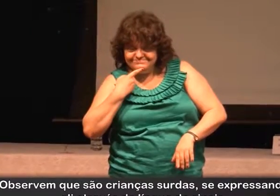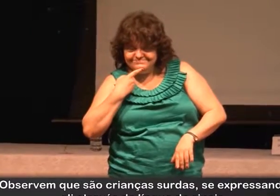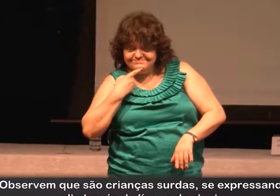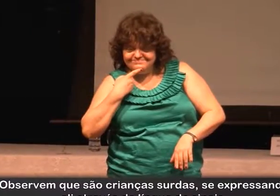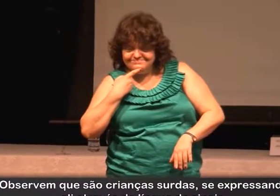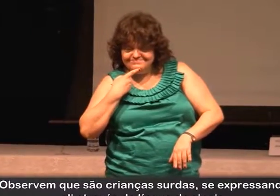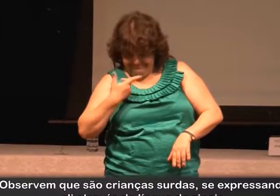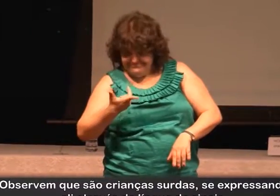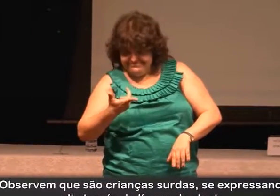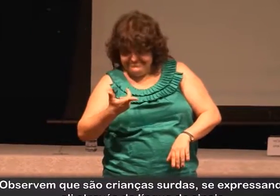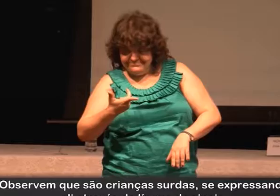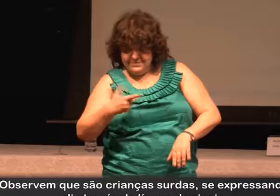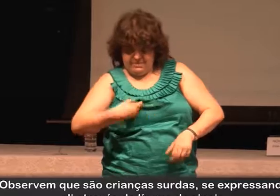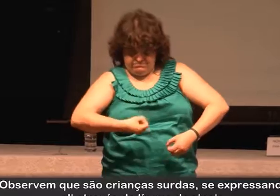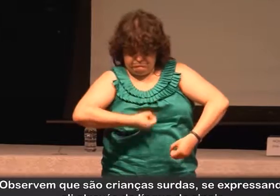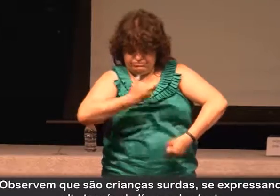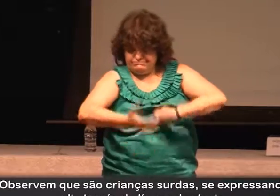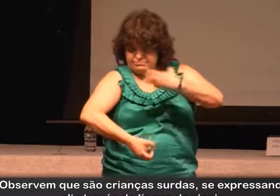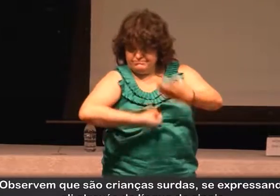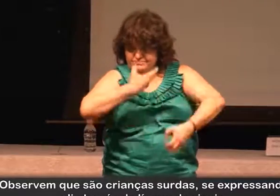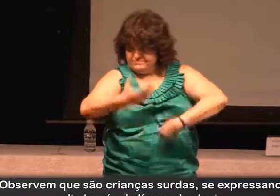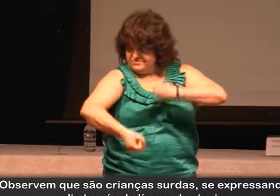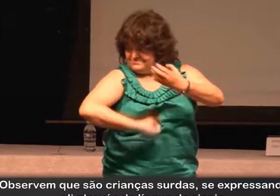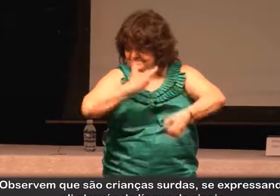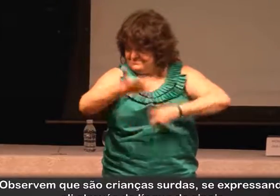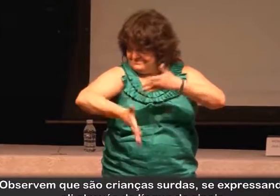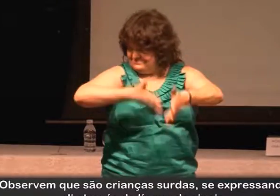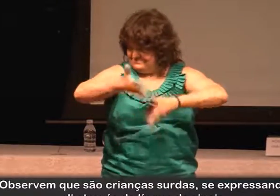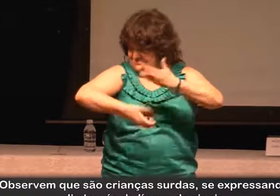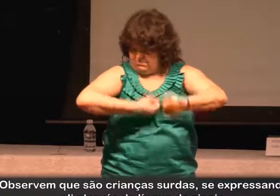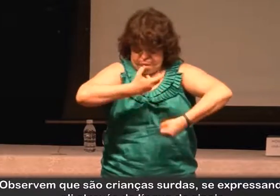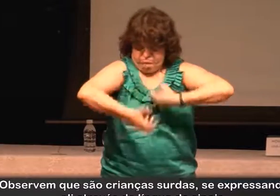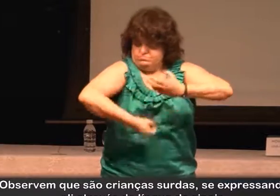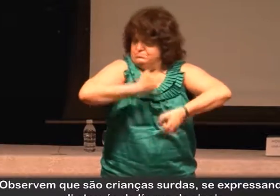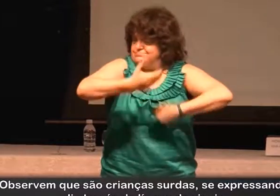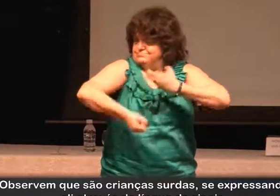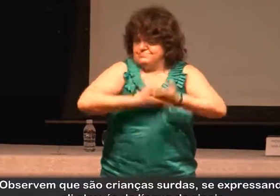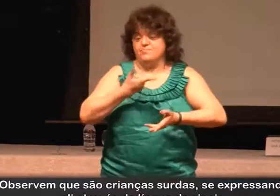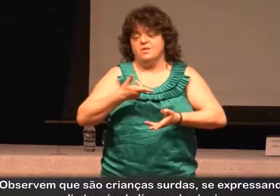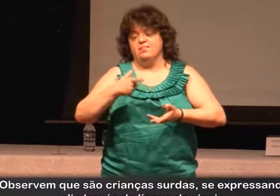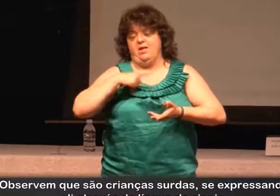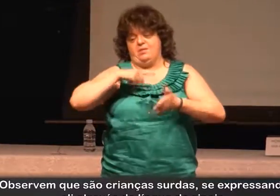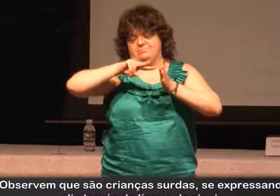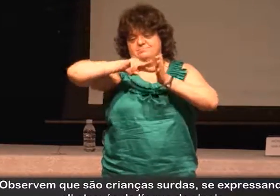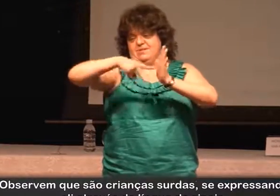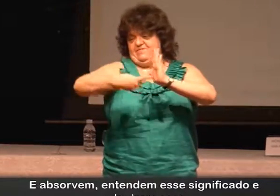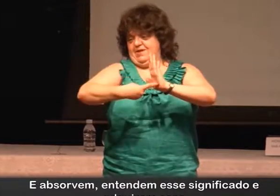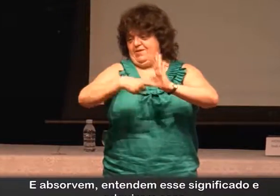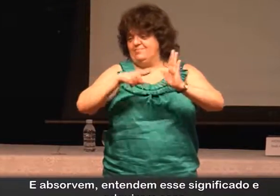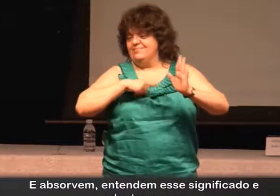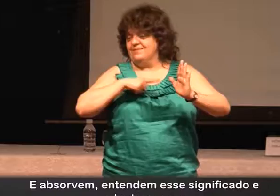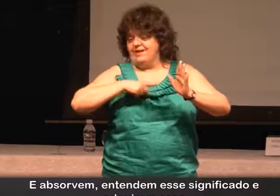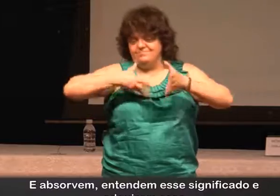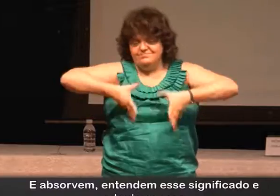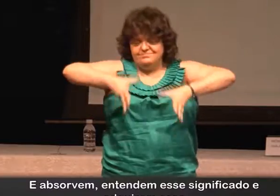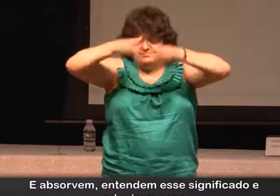Observam que crianças surdas, né, estão ali se expressando através da língua de sinais e absorvem,